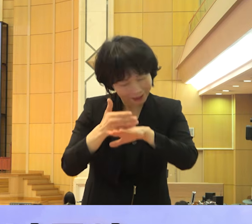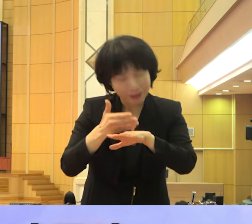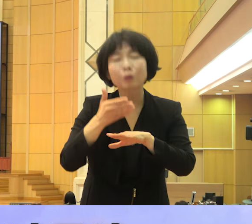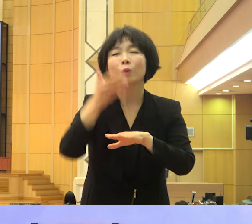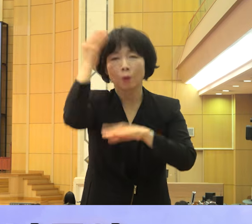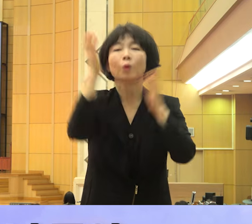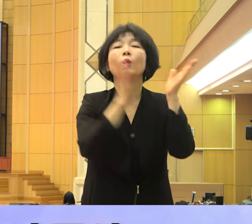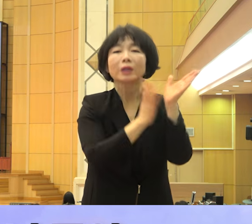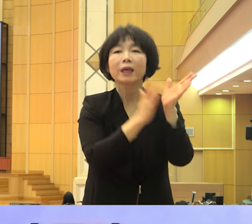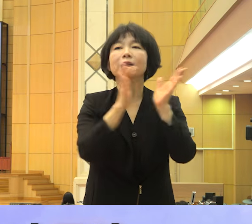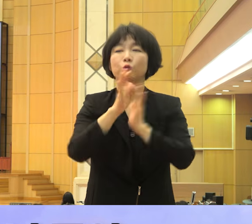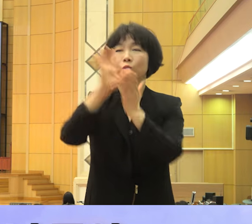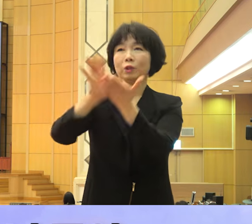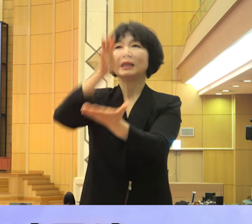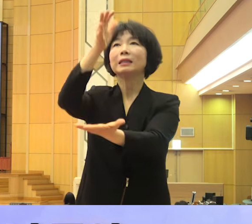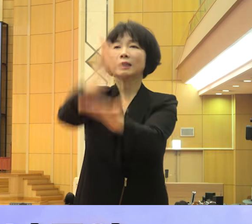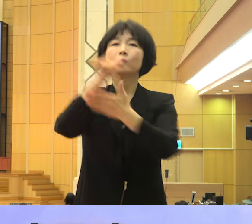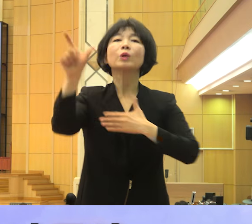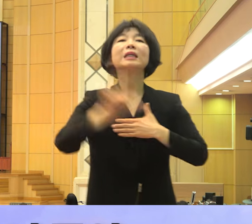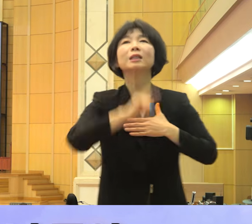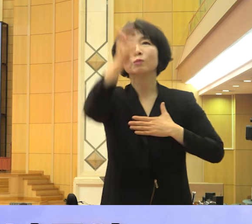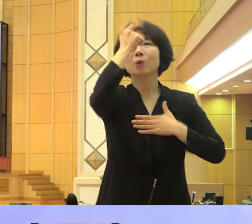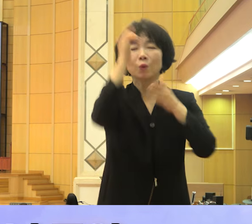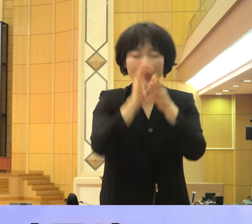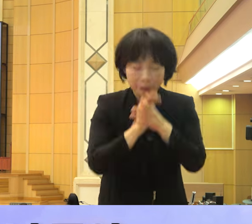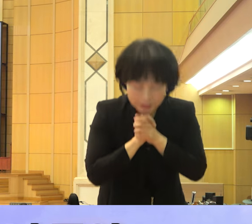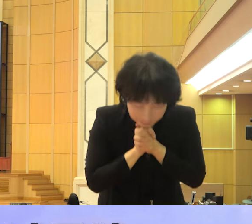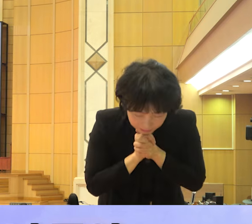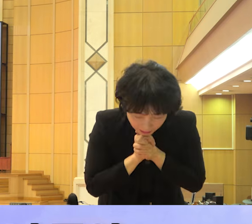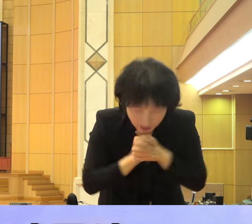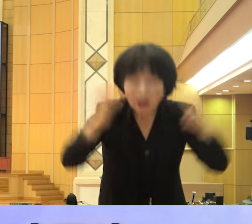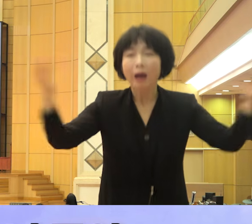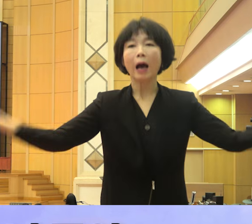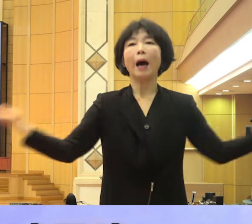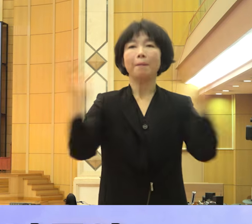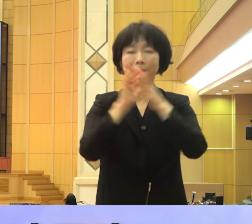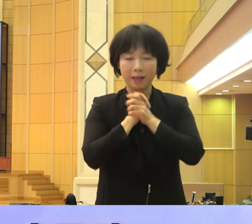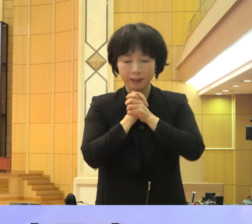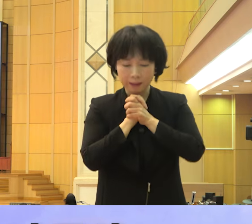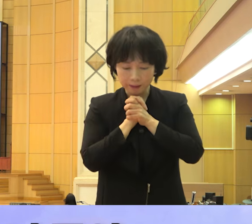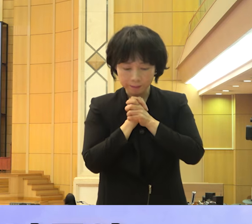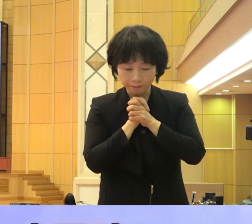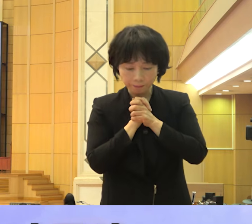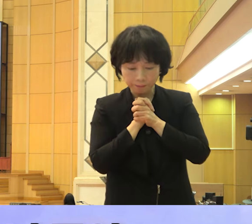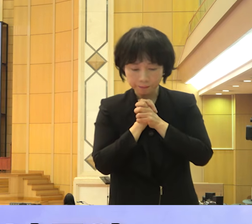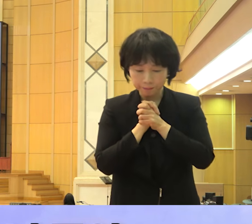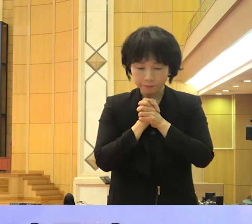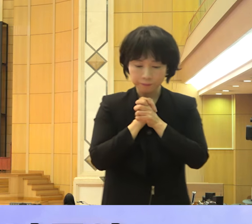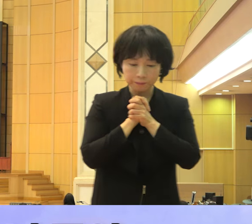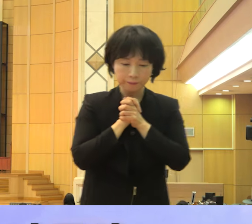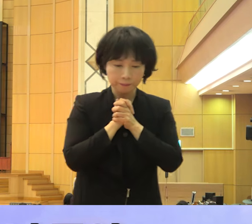감사드리오며 예수님 이름으로 간절히 기도드렸사옵나이다. 아멘.